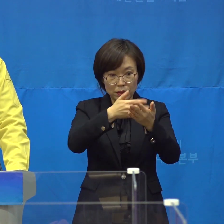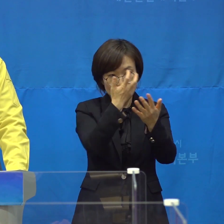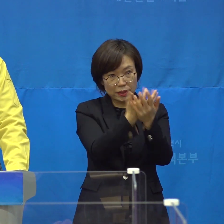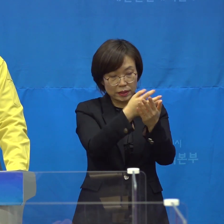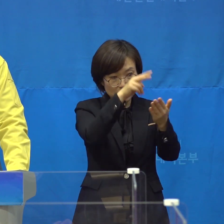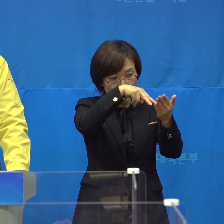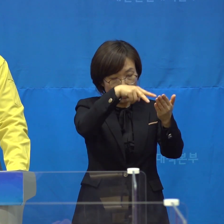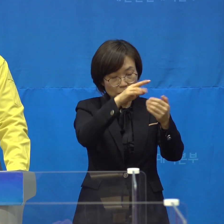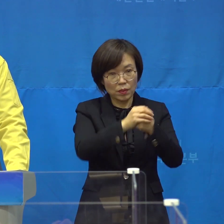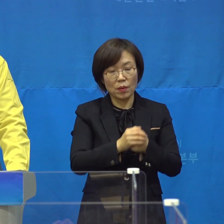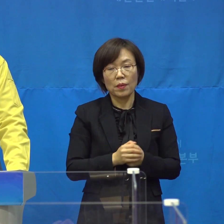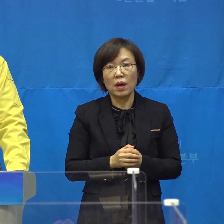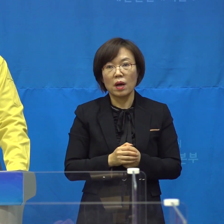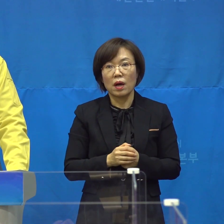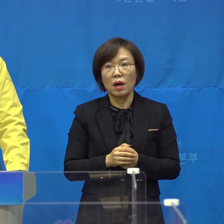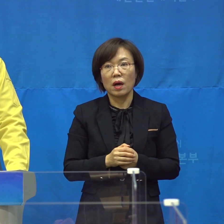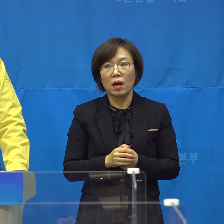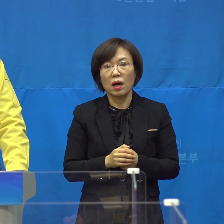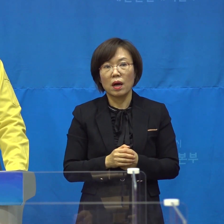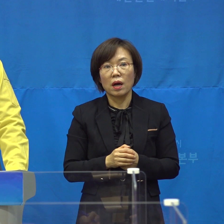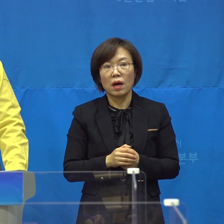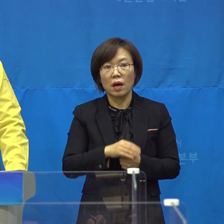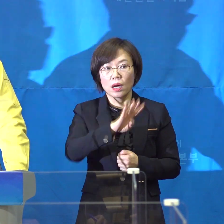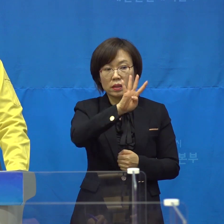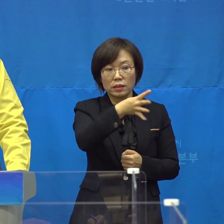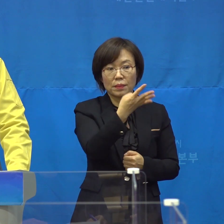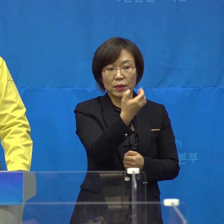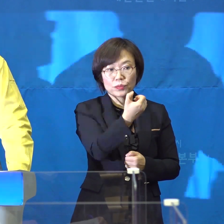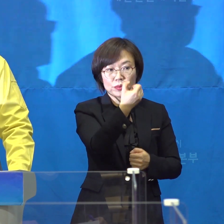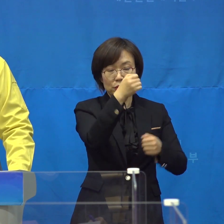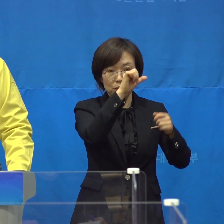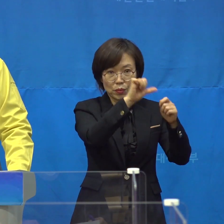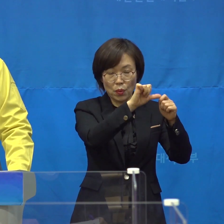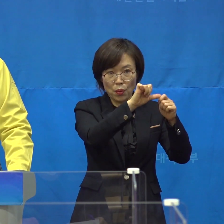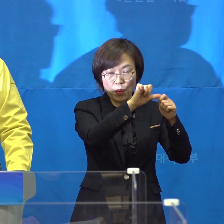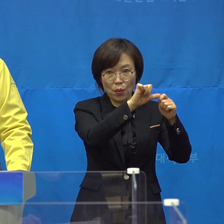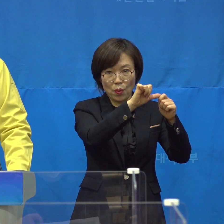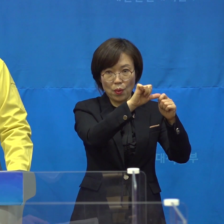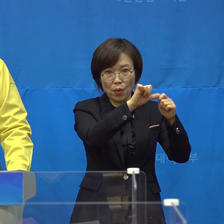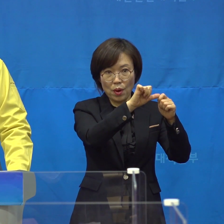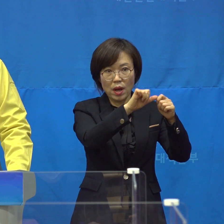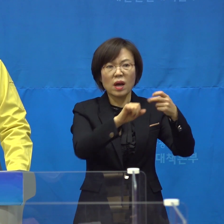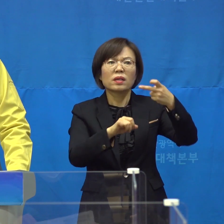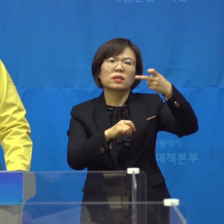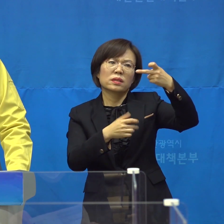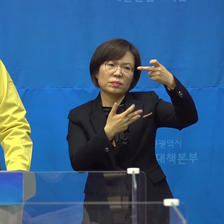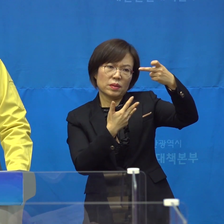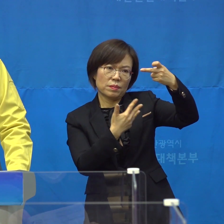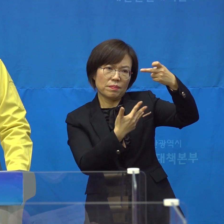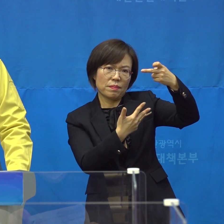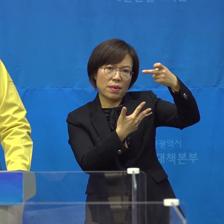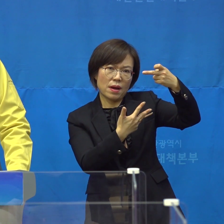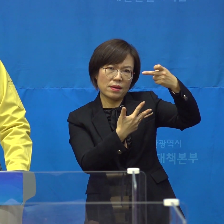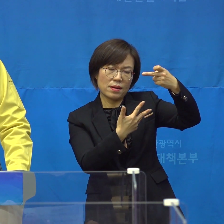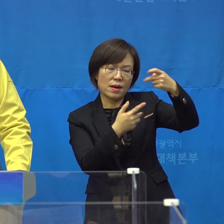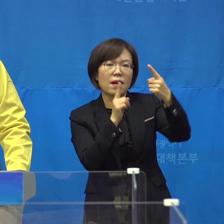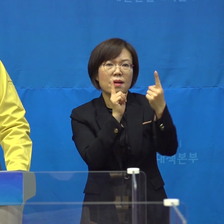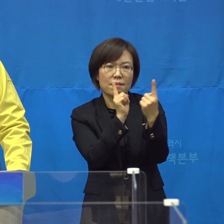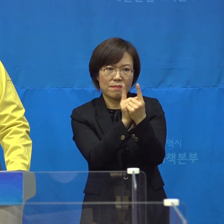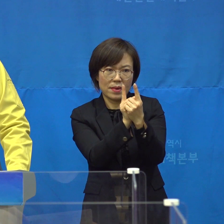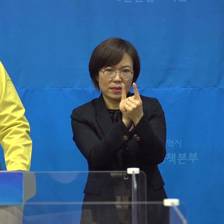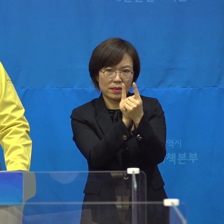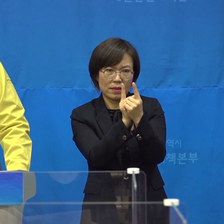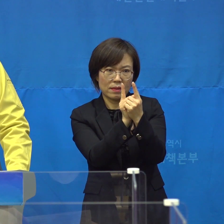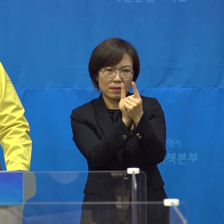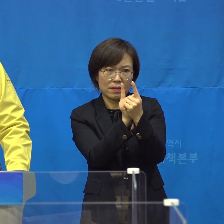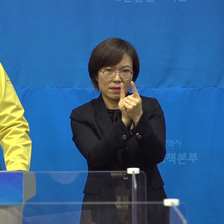자료 보시면은 11페이지에 그 495번 확진자랑 12월 8일 날 이제 따로 접촉한